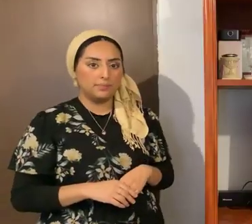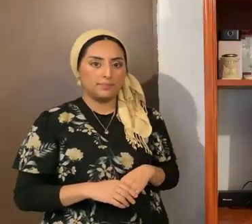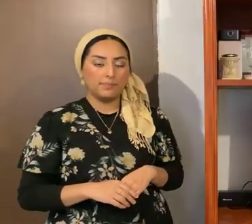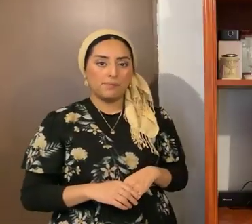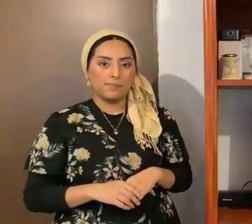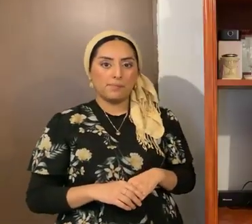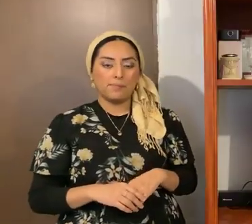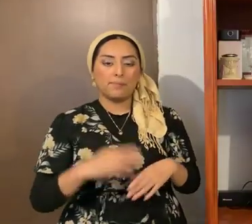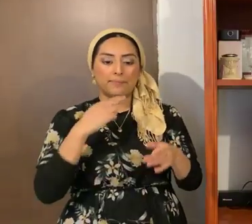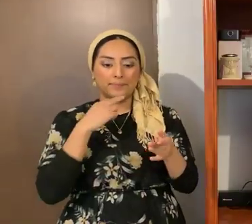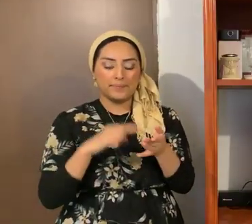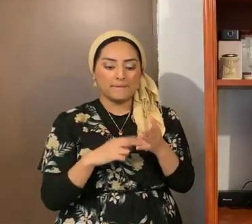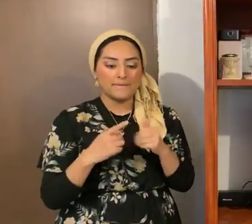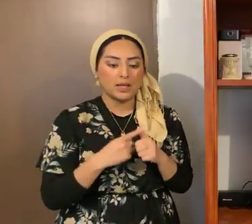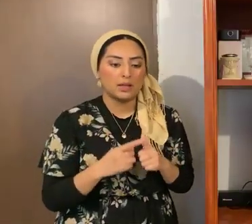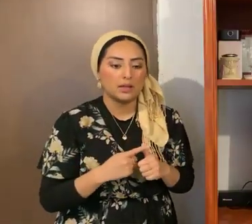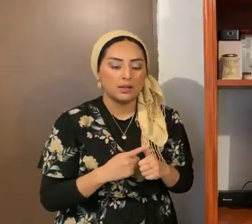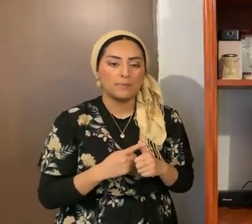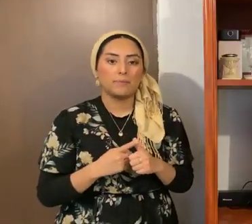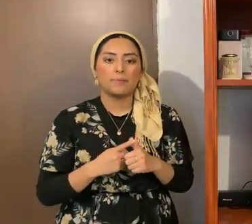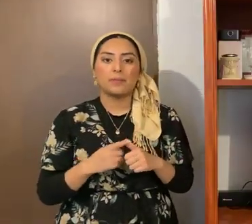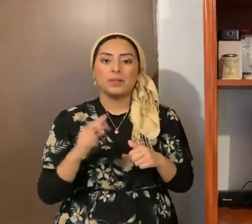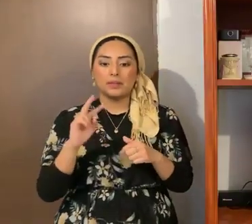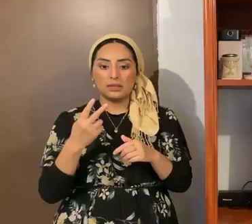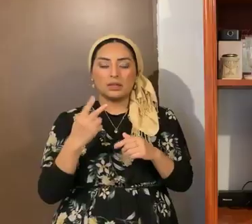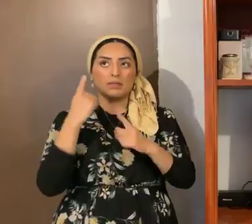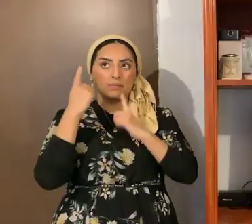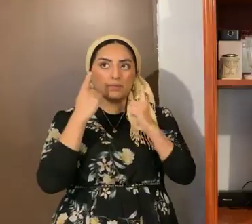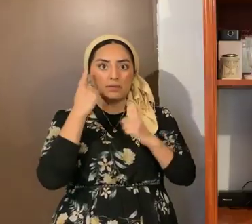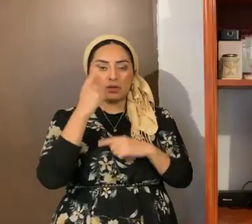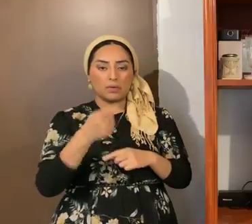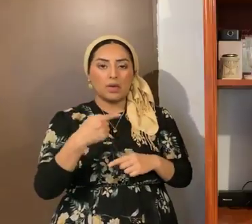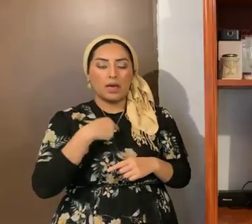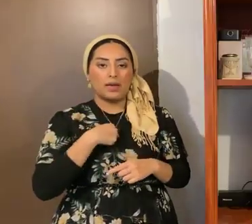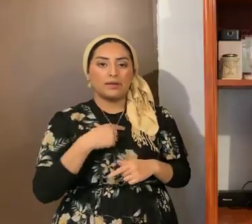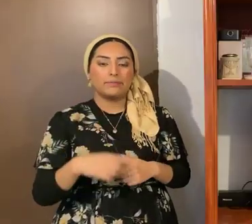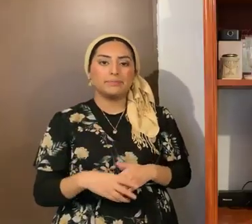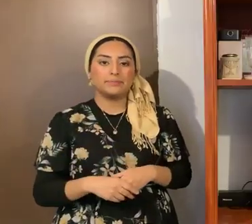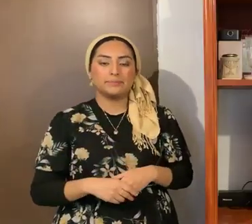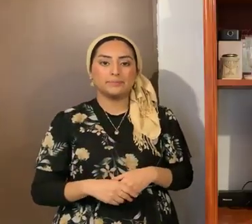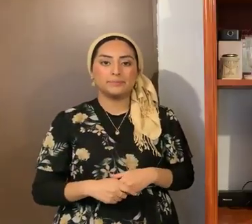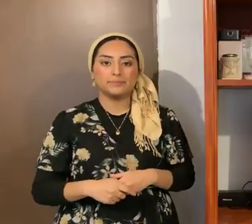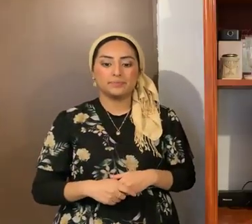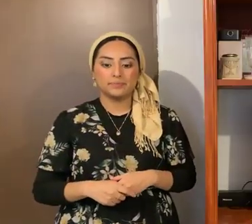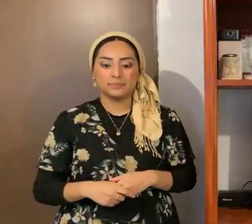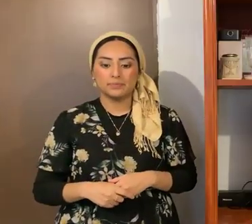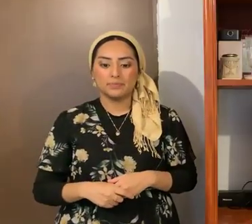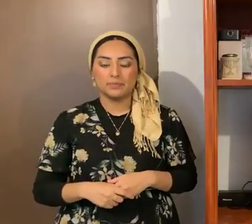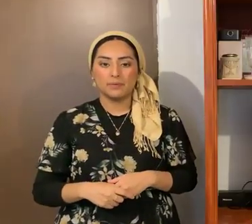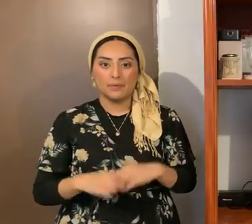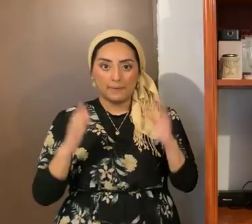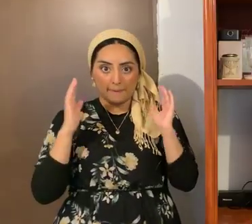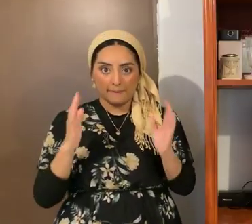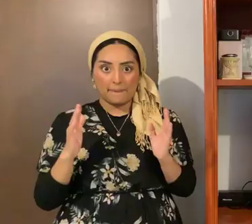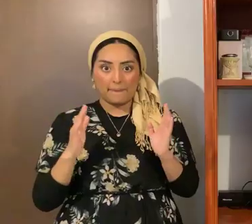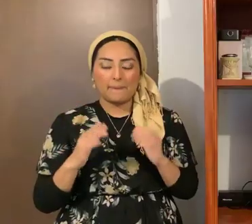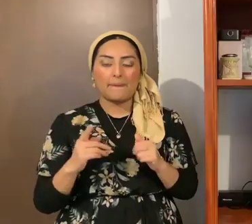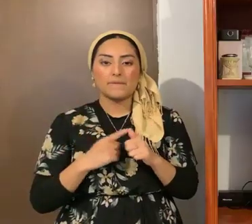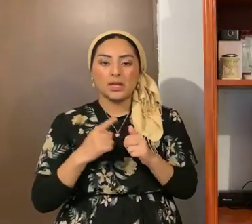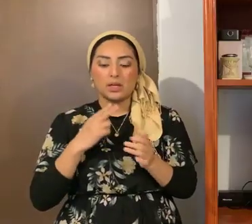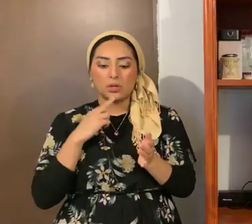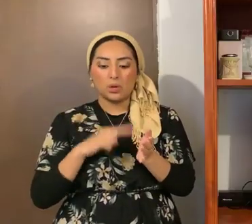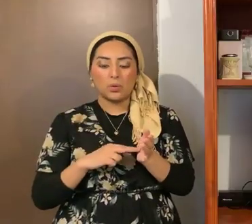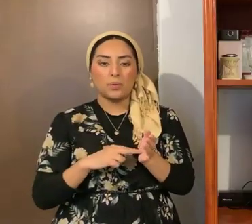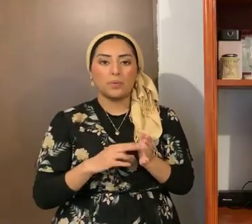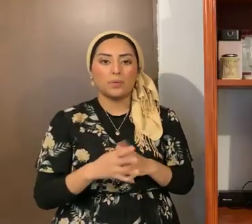Lo van a notar primero y ahorita lo analizamos tú y yo. Fíjense muy bien, fíjense muy bien. Lo van a notar y